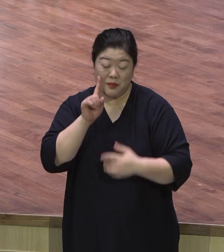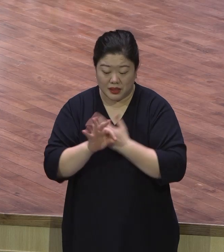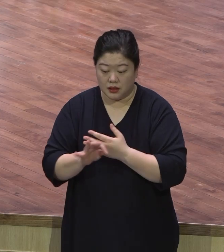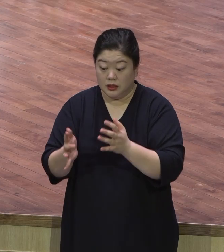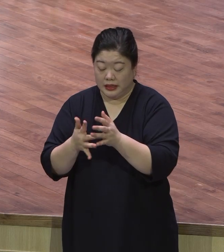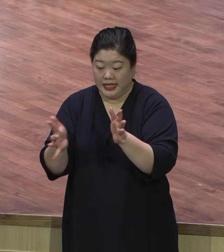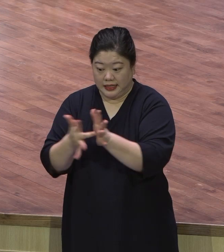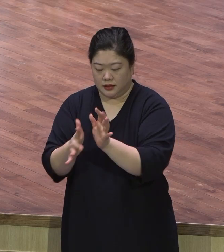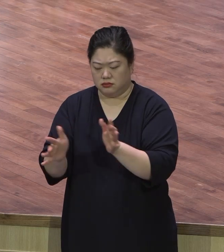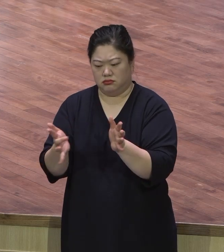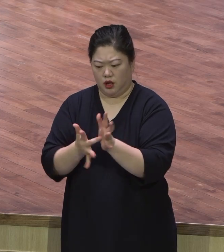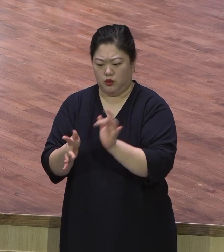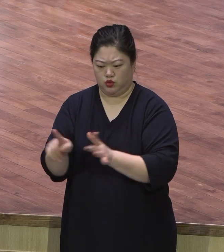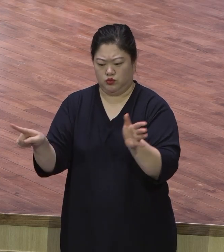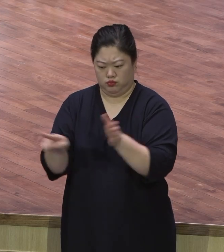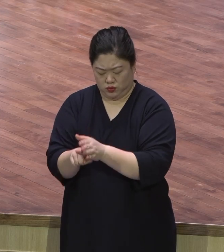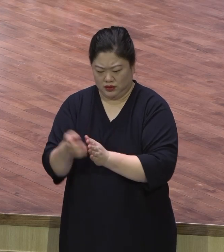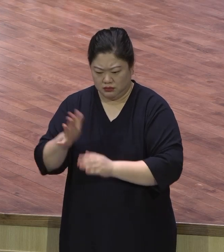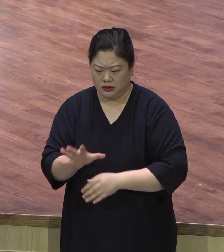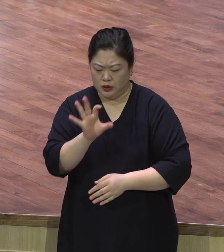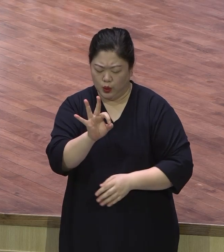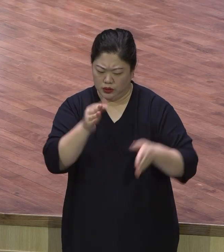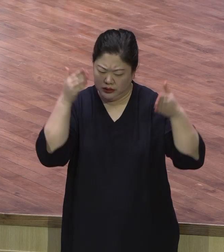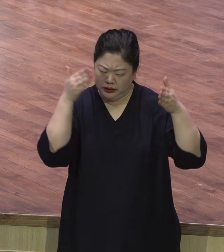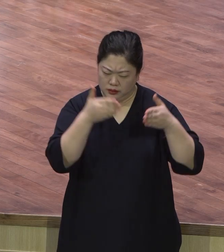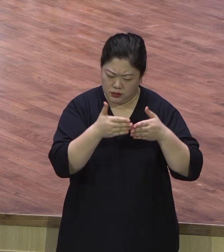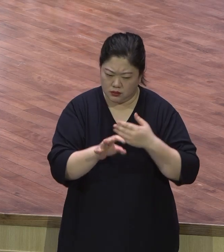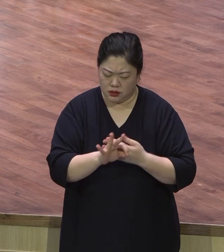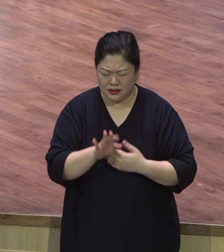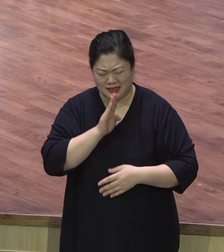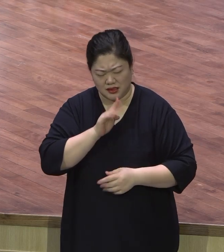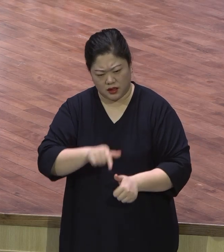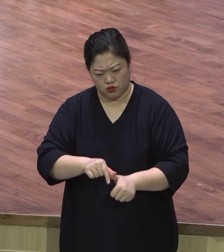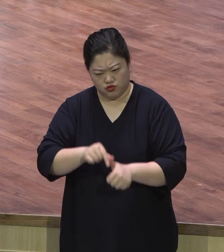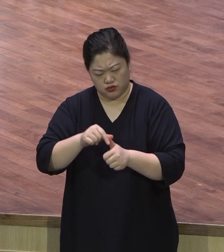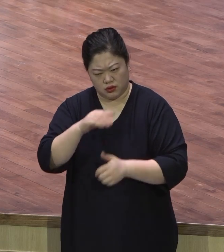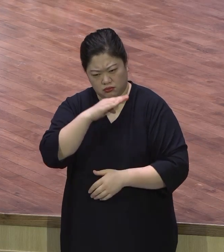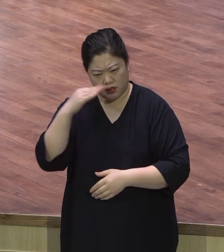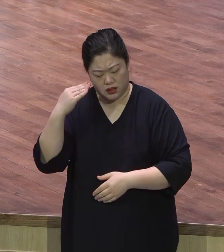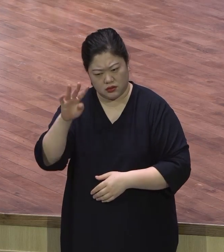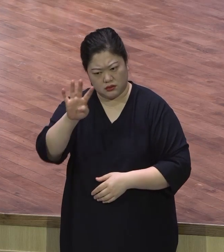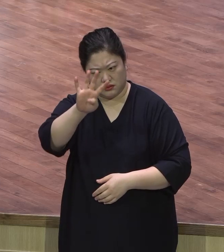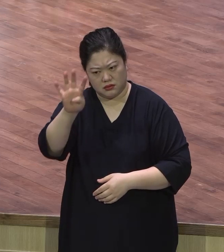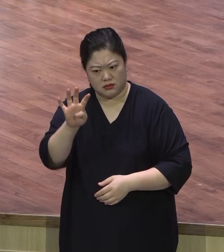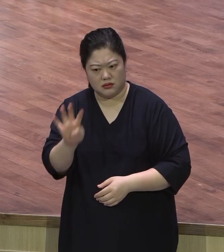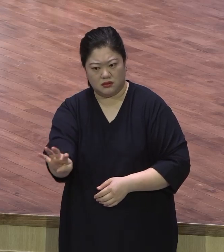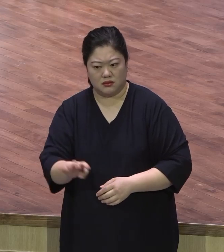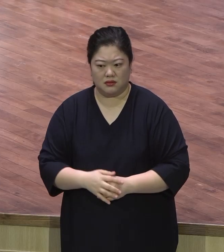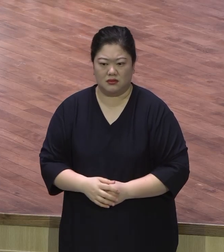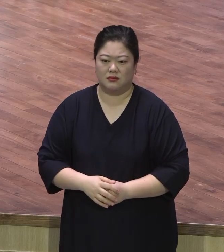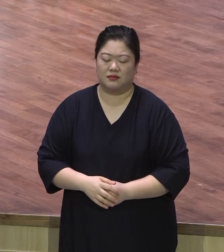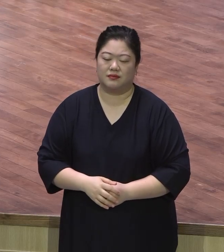딱 보면 알아요. 물질에 대해서 바바바밤. 물질 이게 다거든요. 불신자들은. 신자들은 안 그래요.